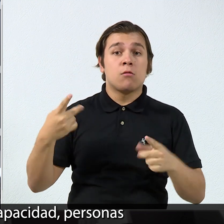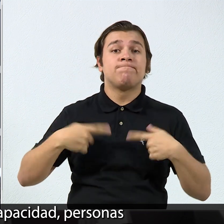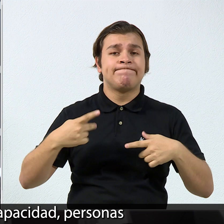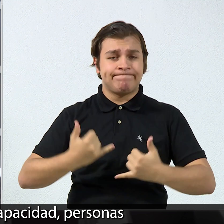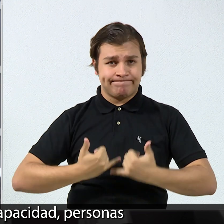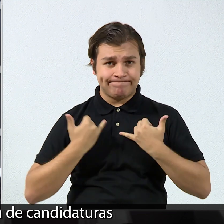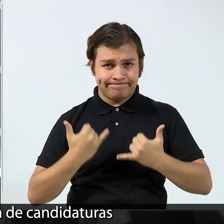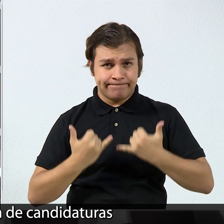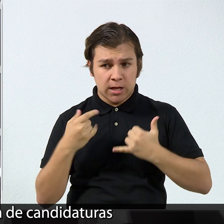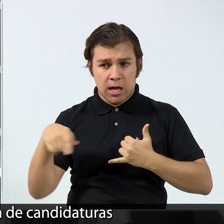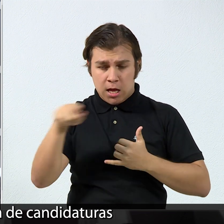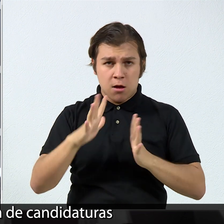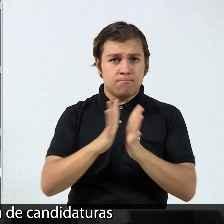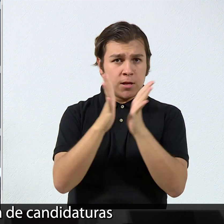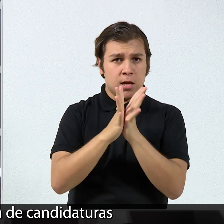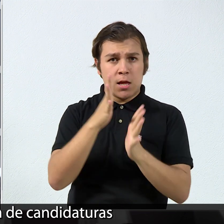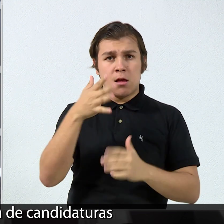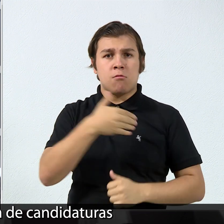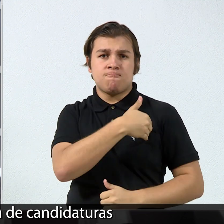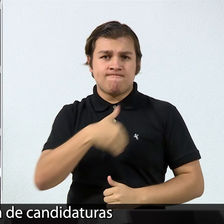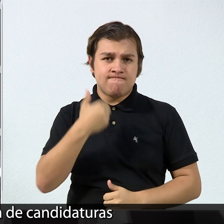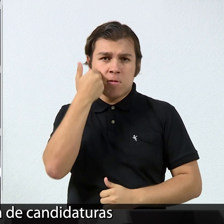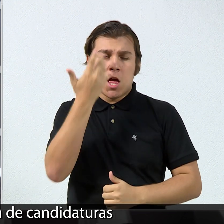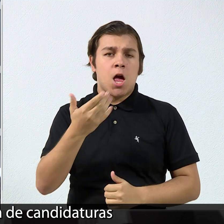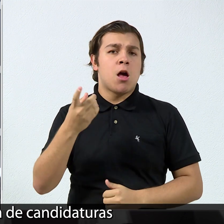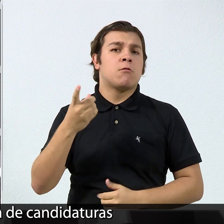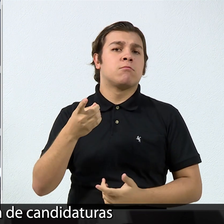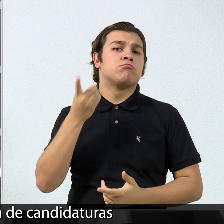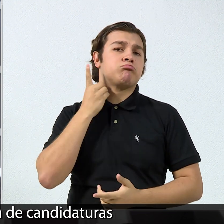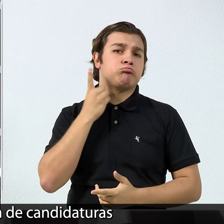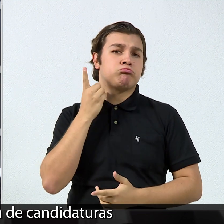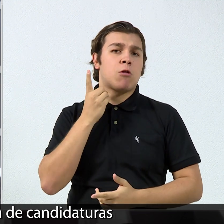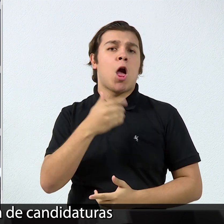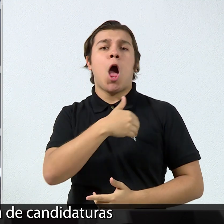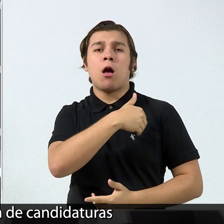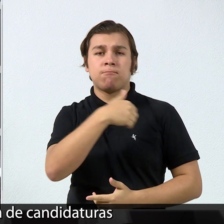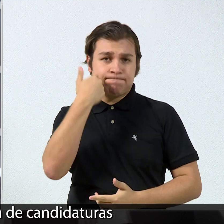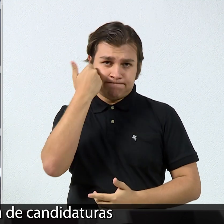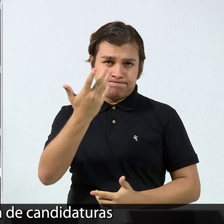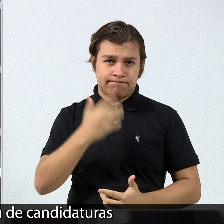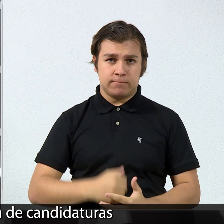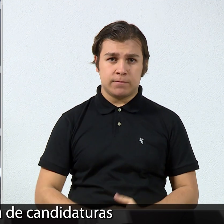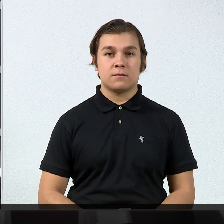personas jóvenes en la postulación de candidaturas a municipios y diputaciones.